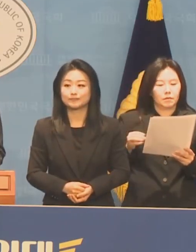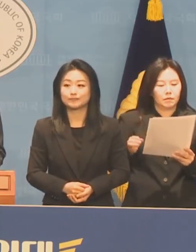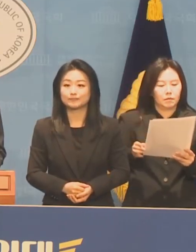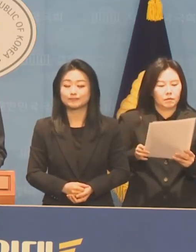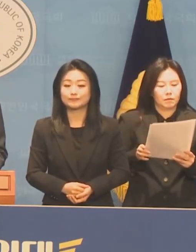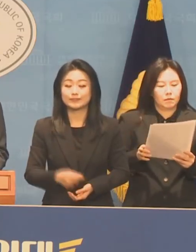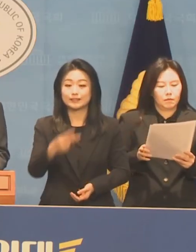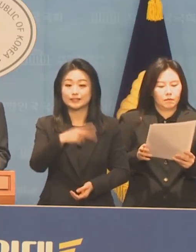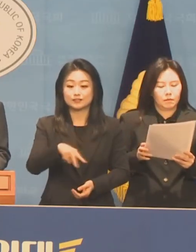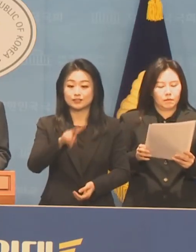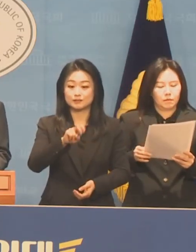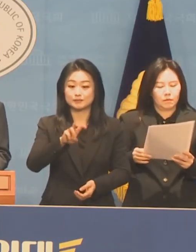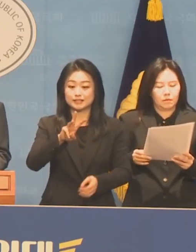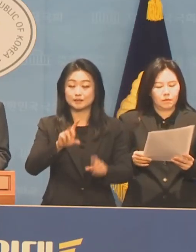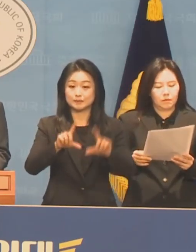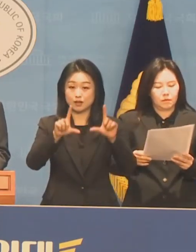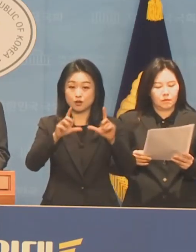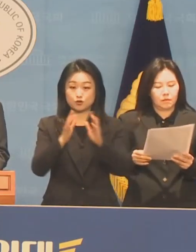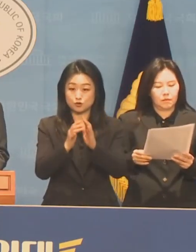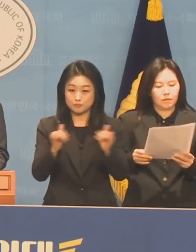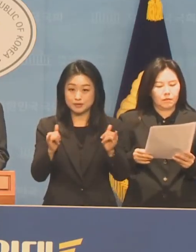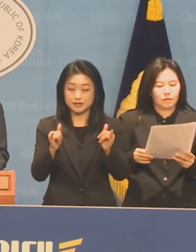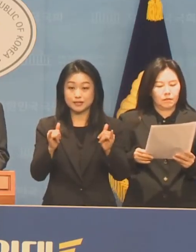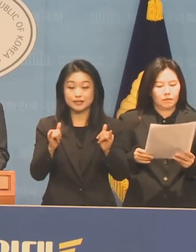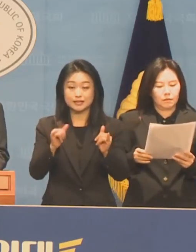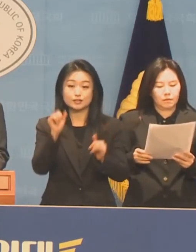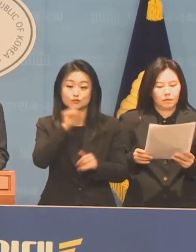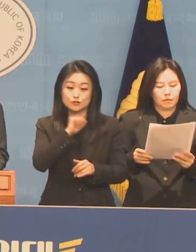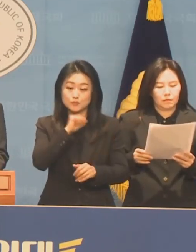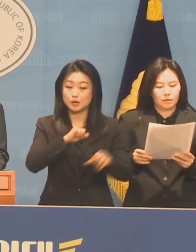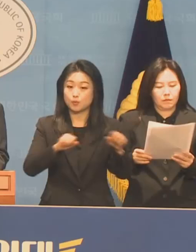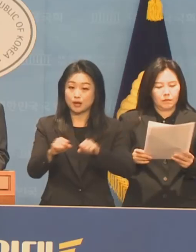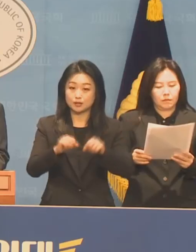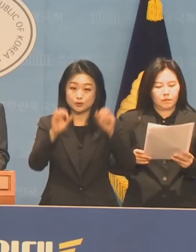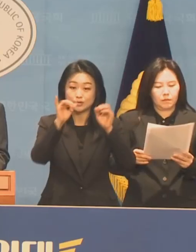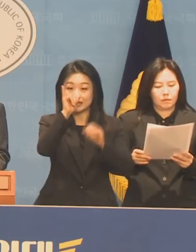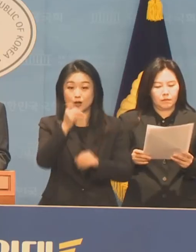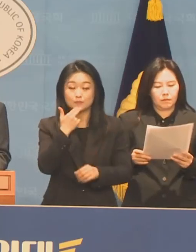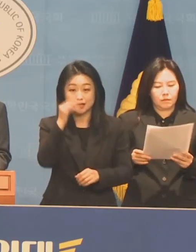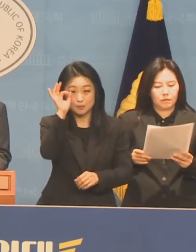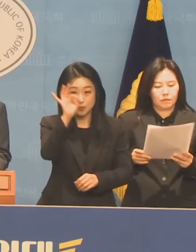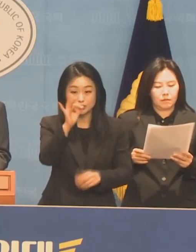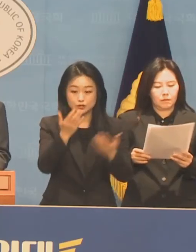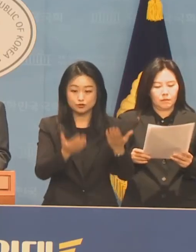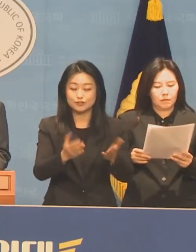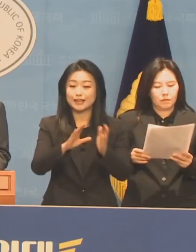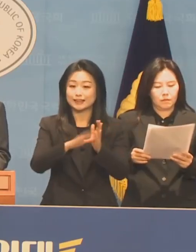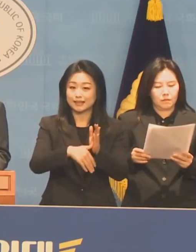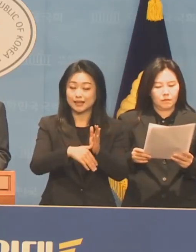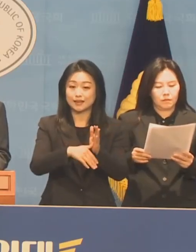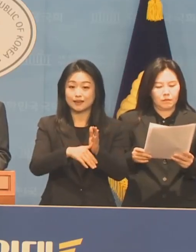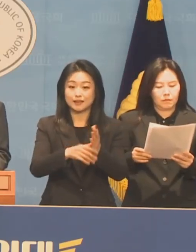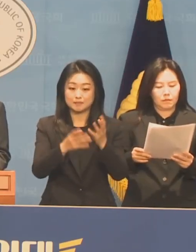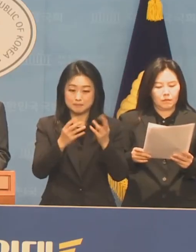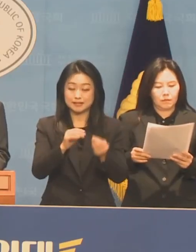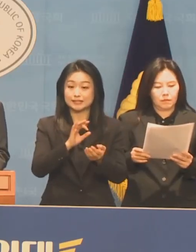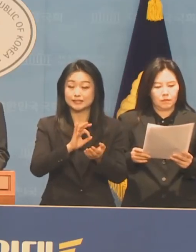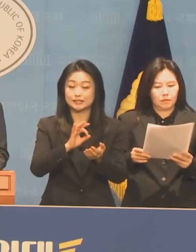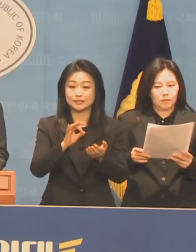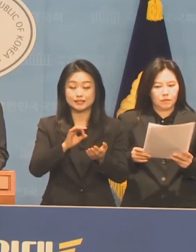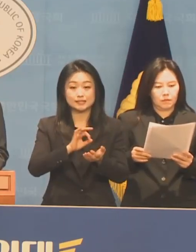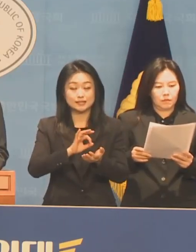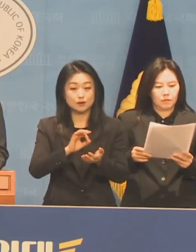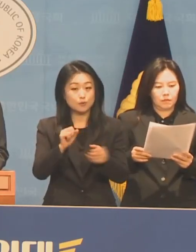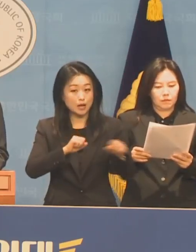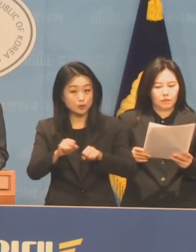네, 2023년 국민 여가 활동 조사에 따르면 휴가 기간 중 가장 많이 한 여가